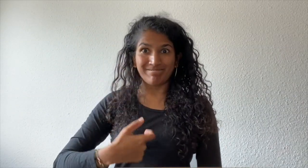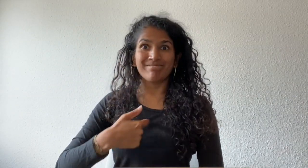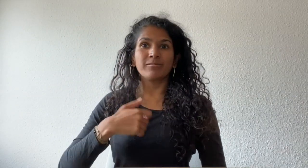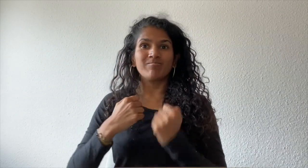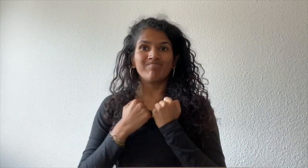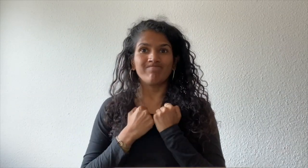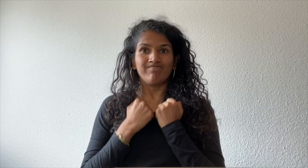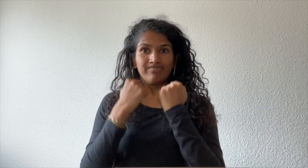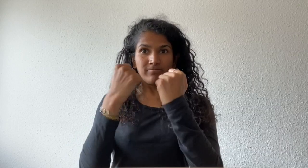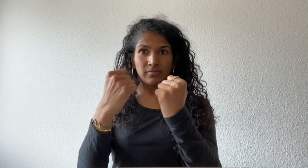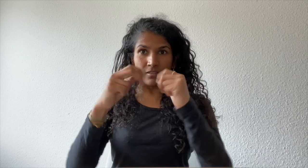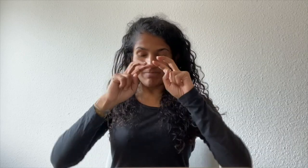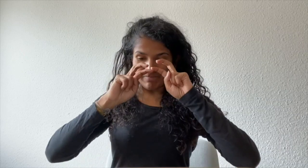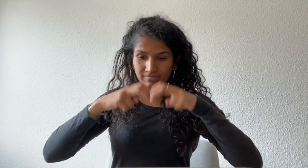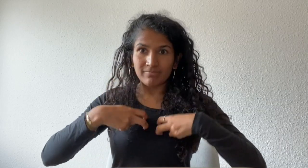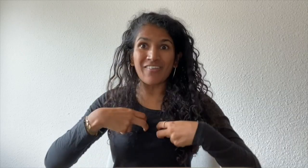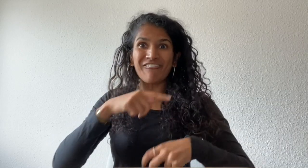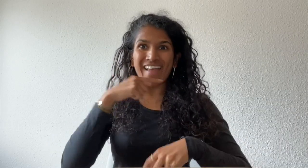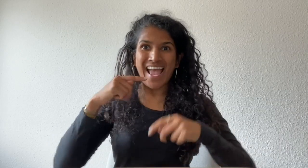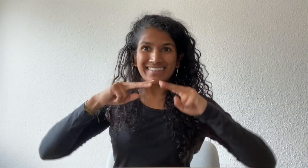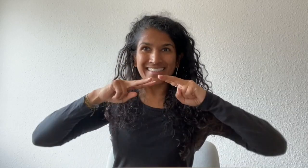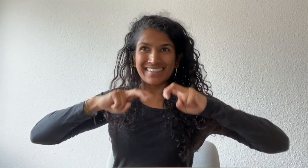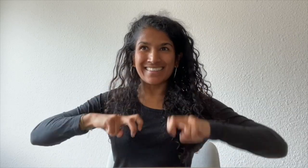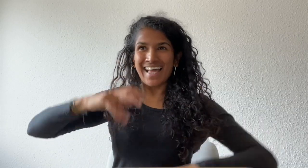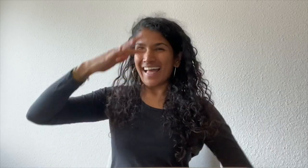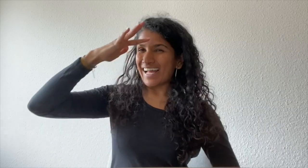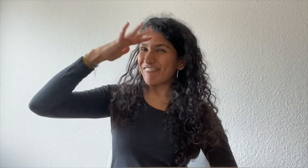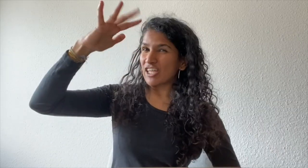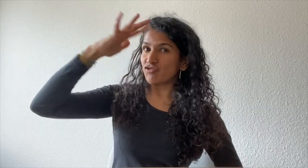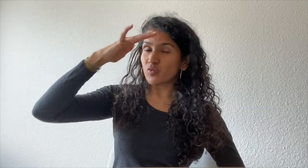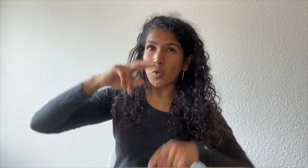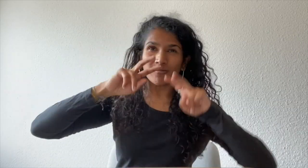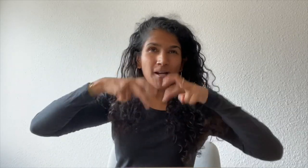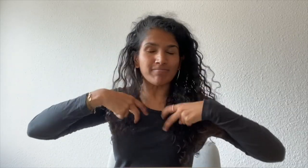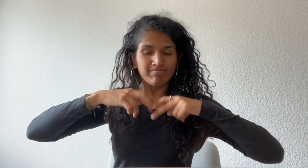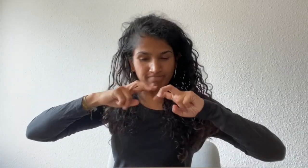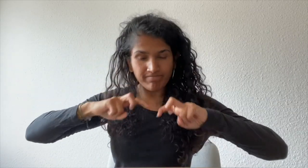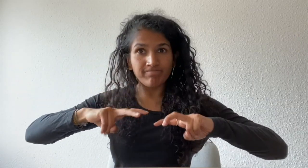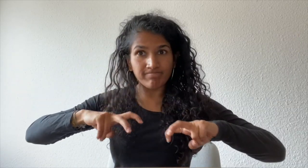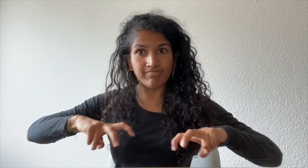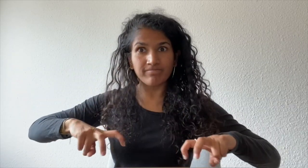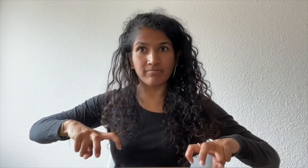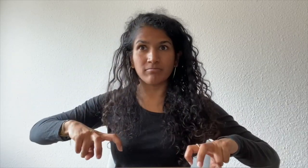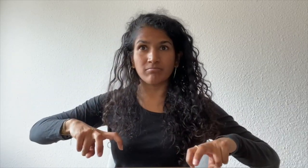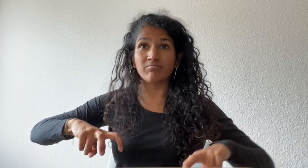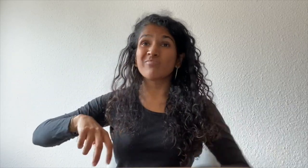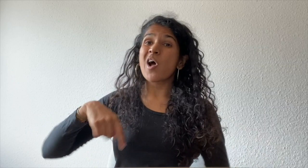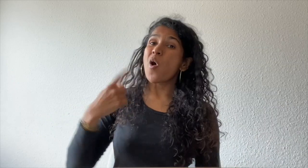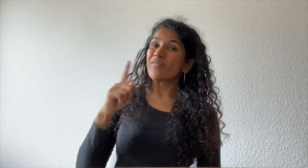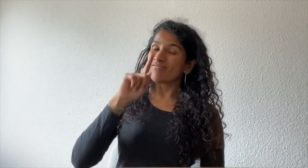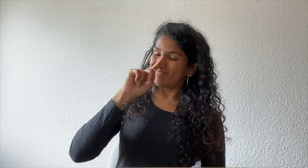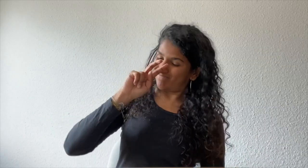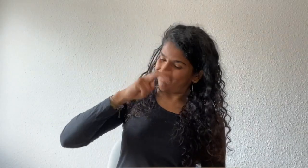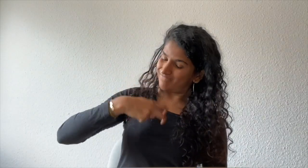begegnen. Zunächst sollte man Weißsein als Ausgangspunkt einer reflexiven Distanz zu sich selbst nehmen.